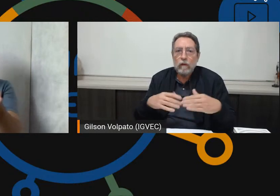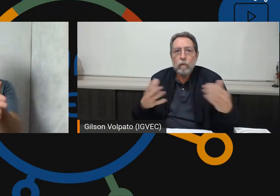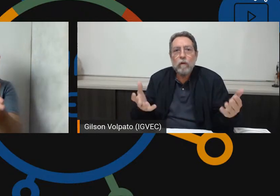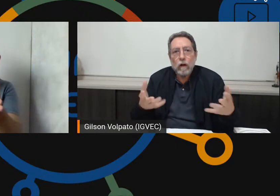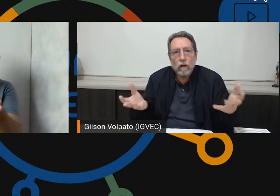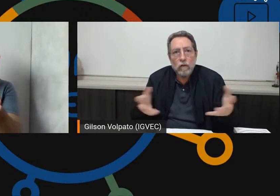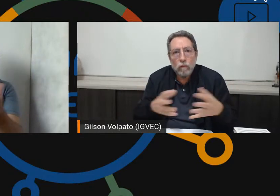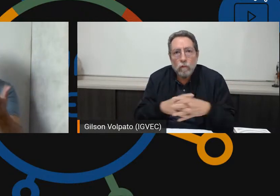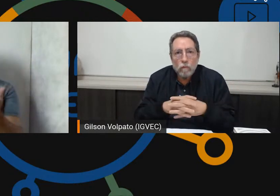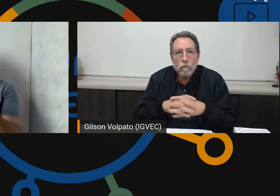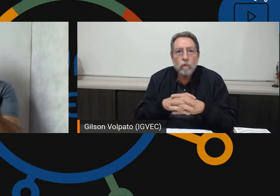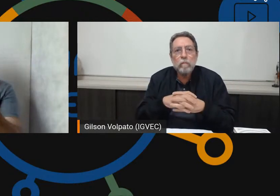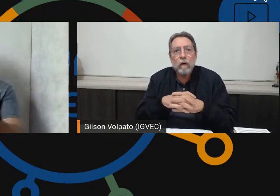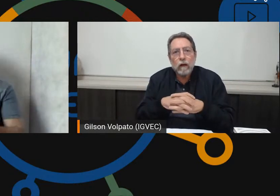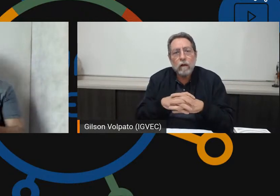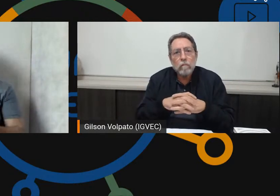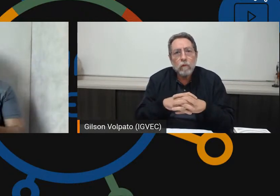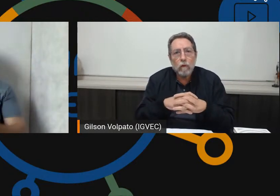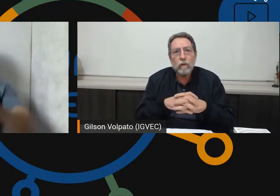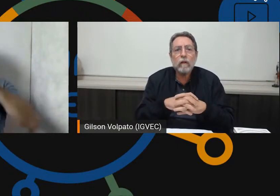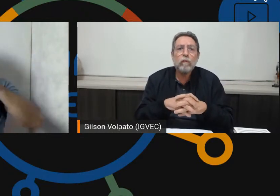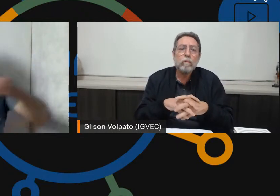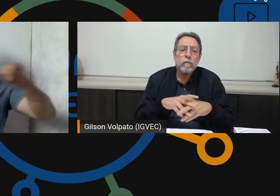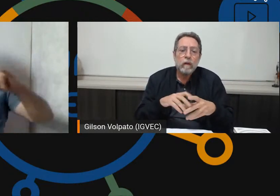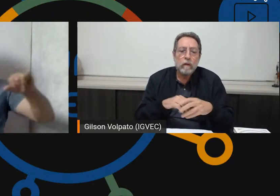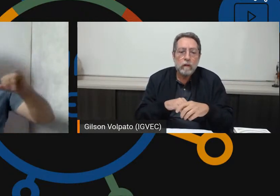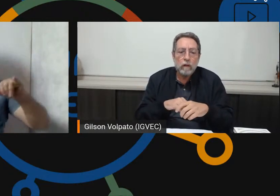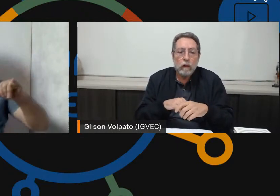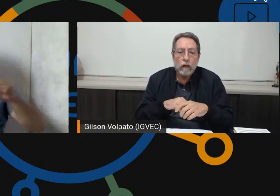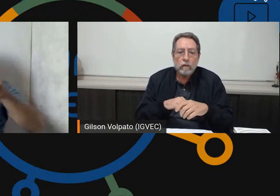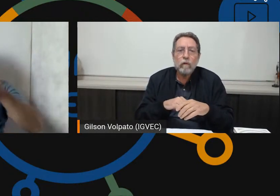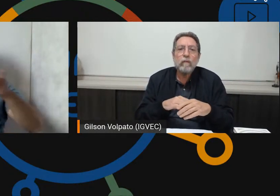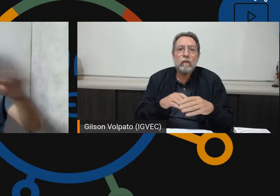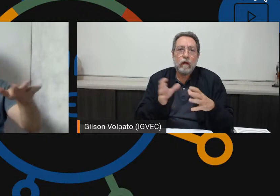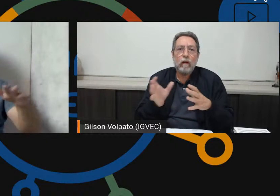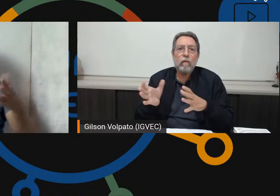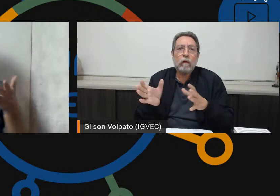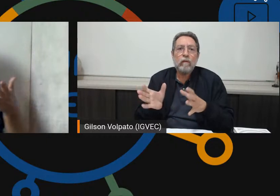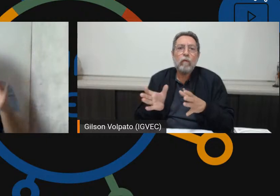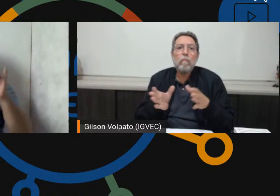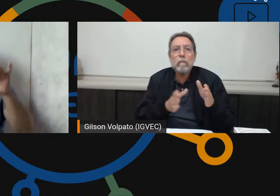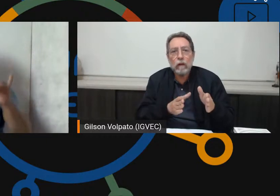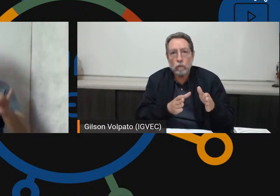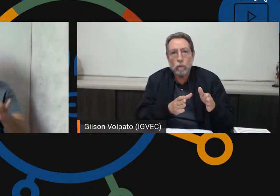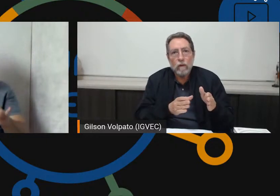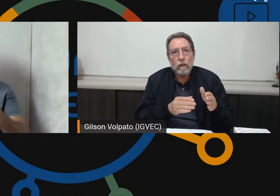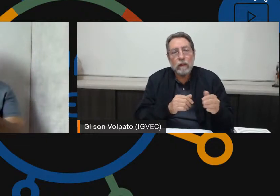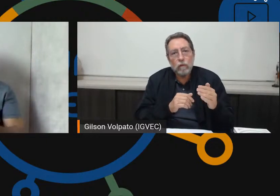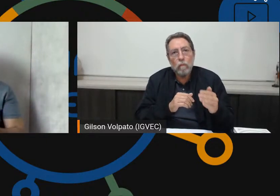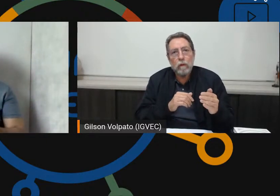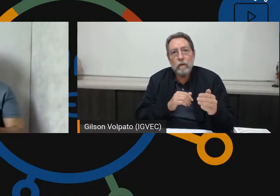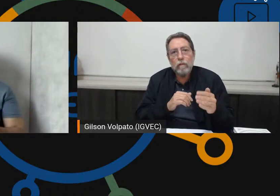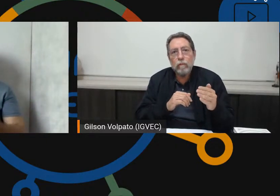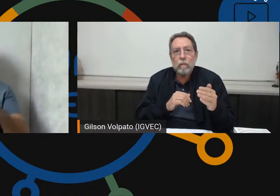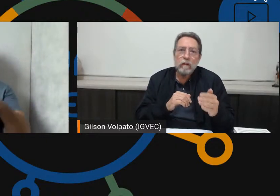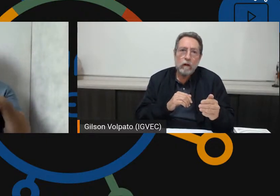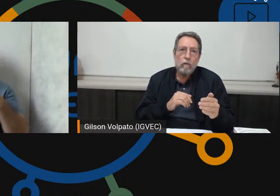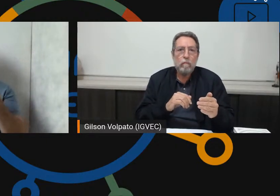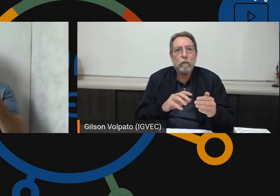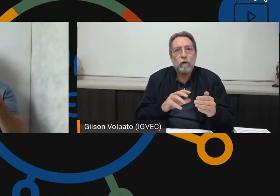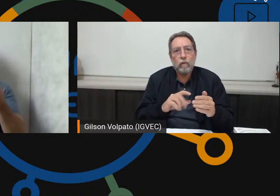Se você divulgar, isso não emplaca, na verdade. E é, então, necessário esse complemento. E esse complemento